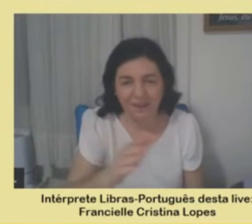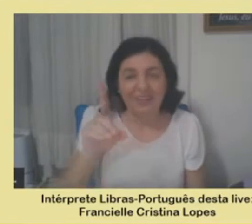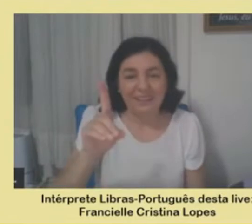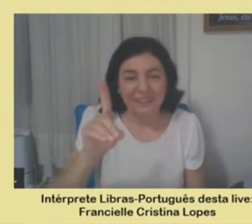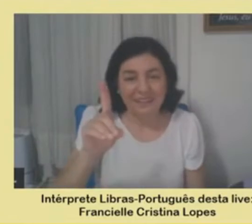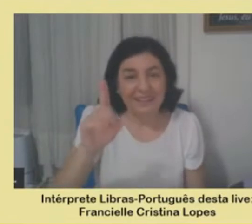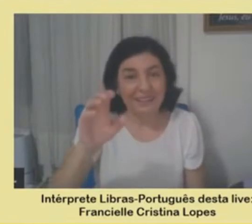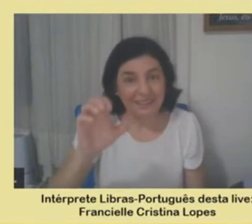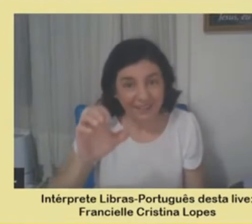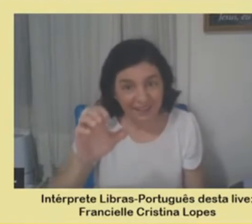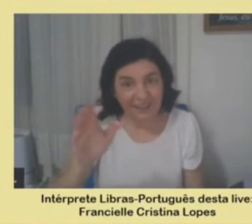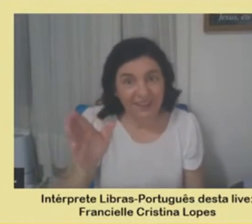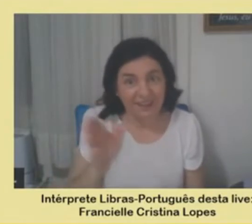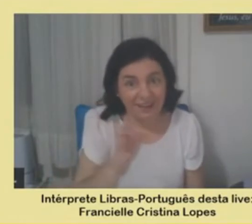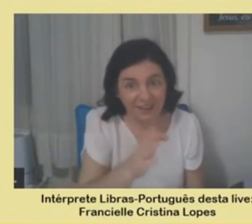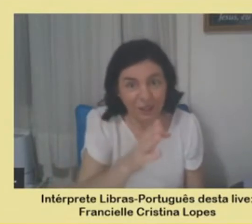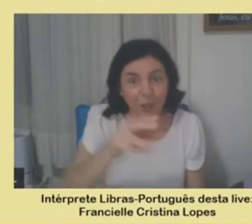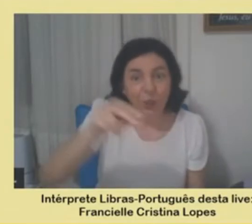Sistema